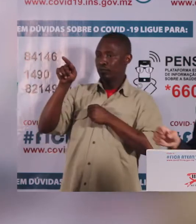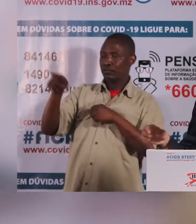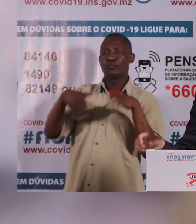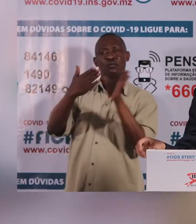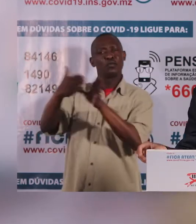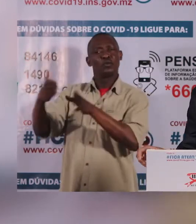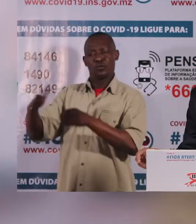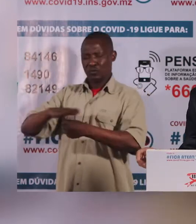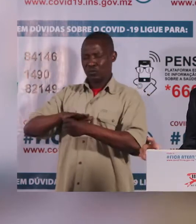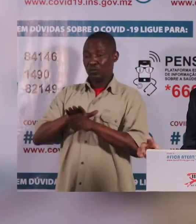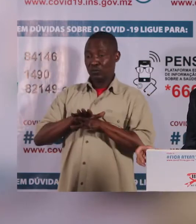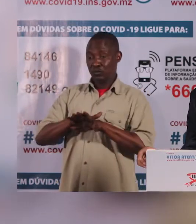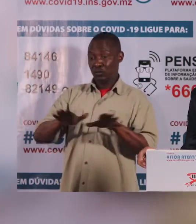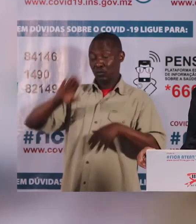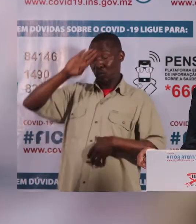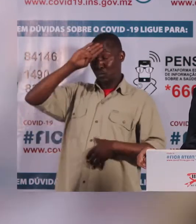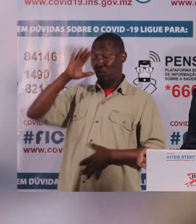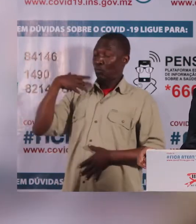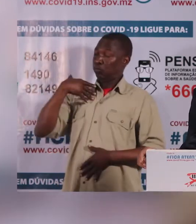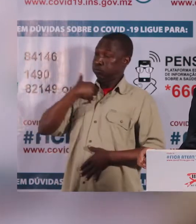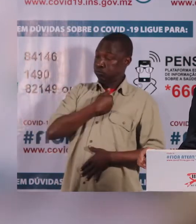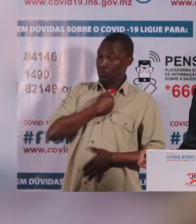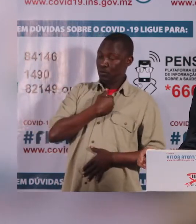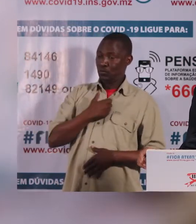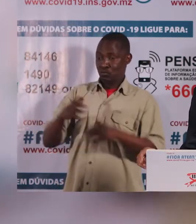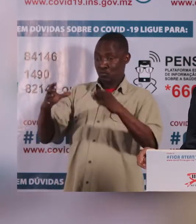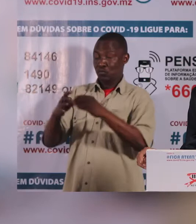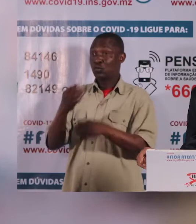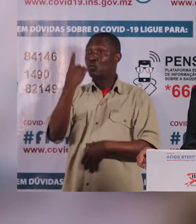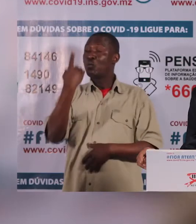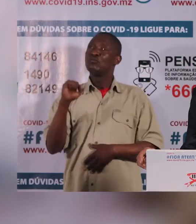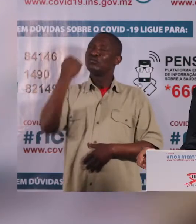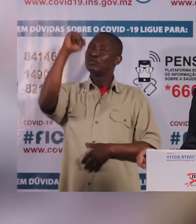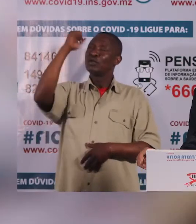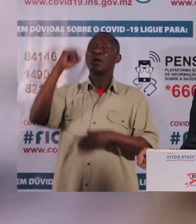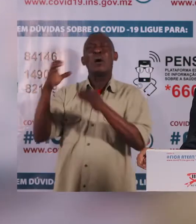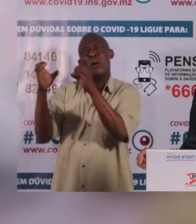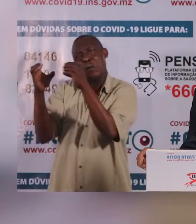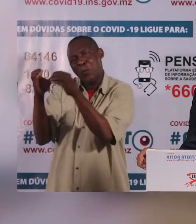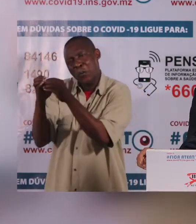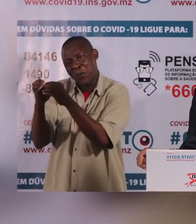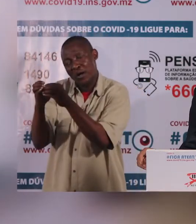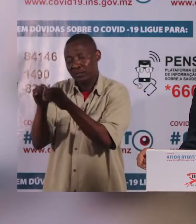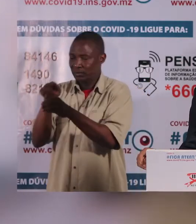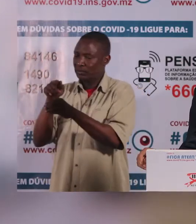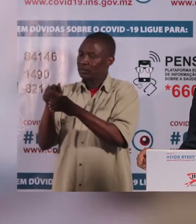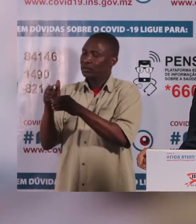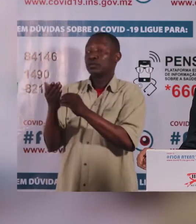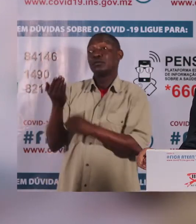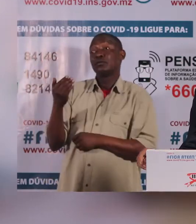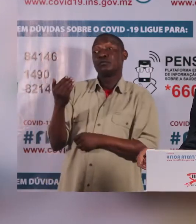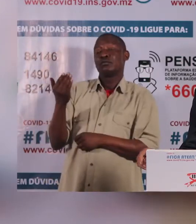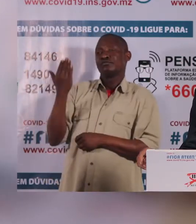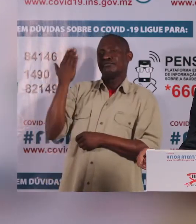número de óbitos por milhão de habitantes. Este gráfico foi atualizado no dia 19, portanto, o óbito de ontem ainda não está